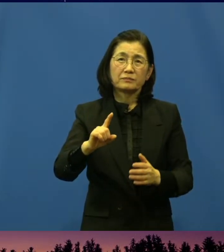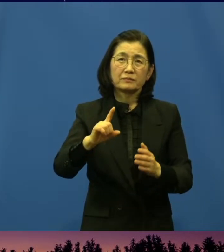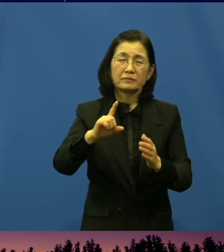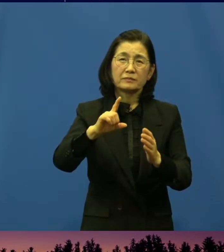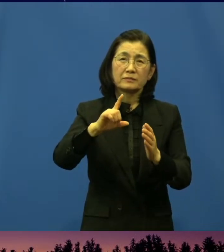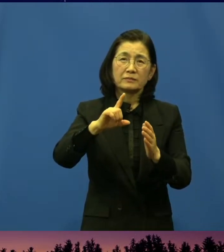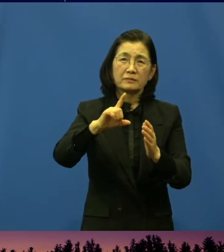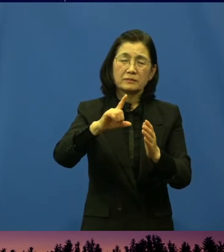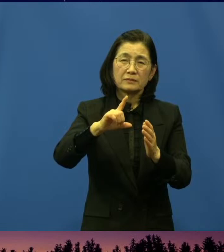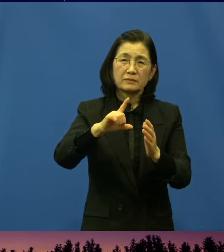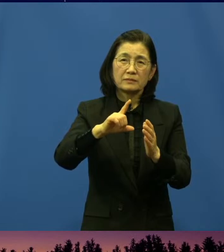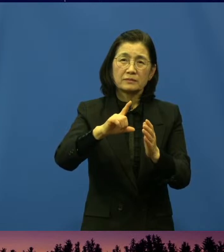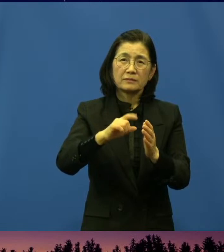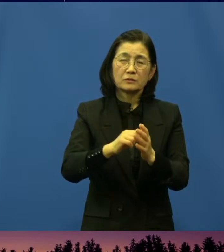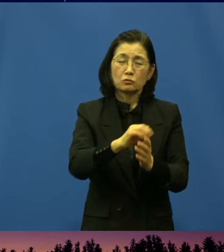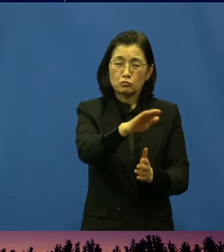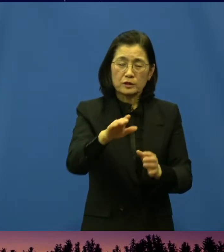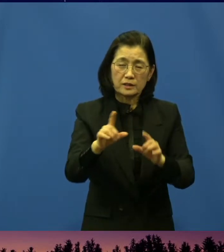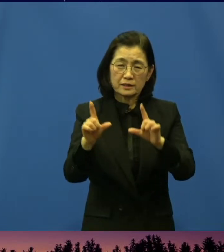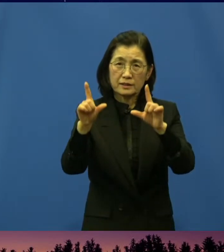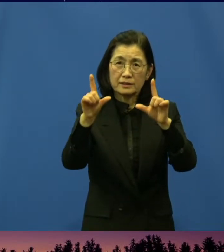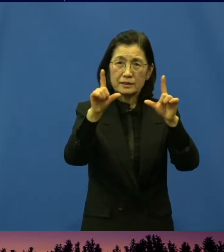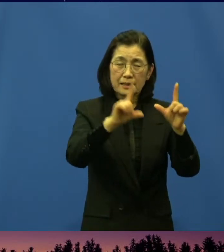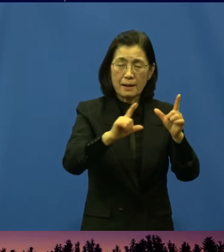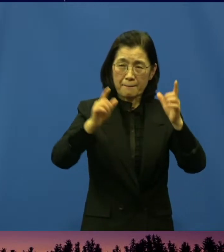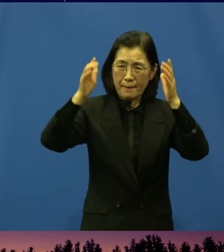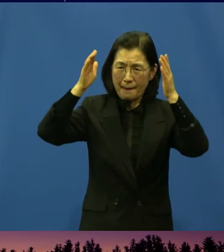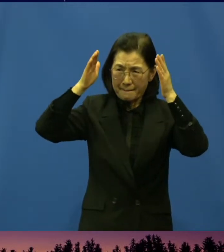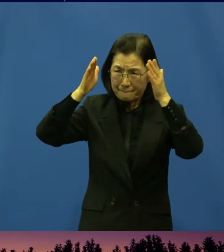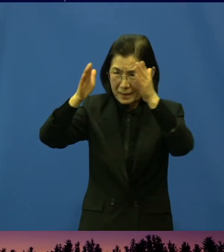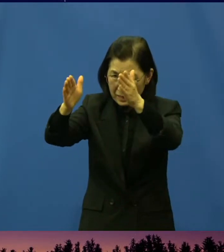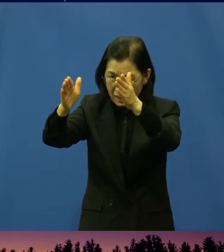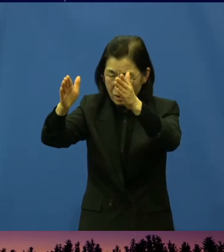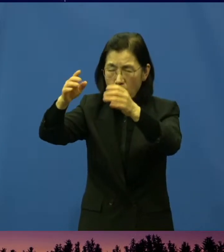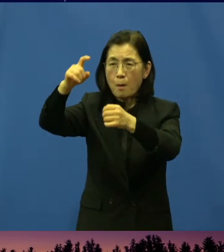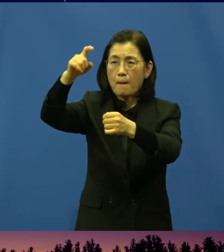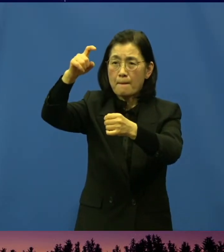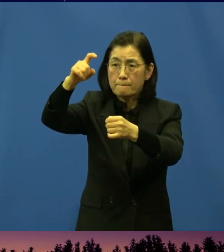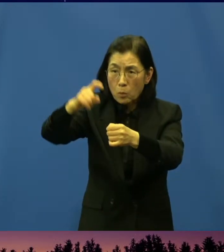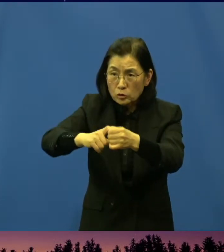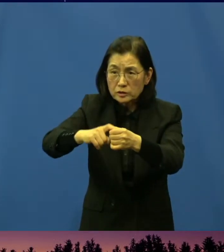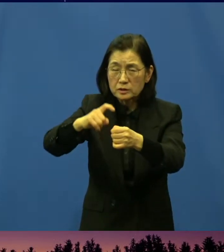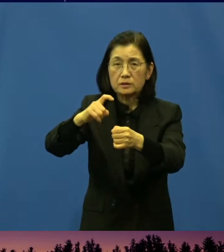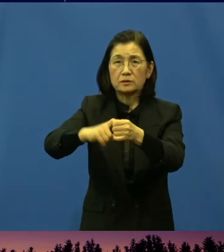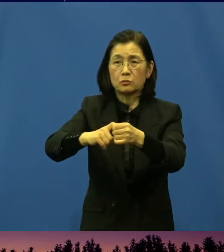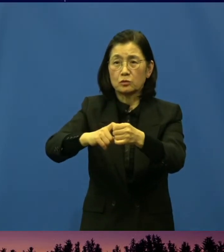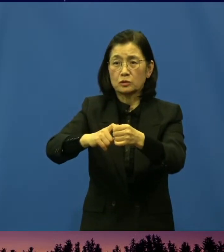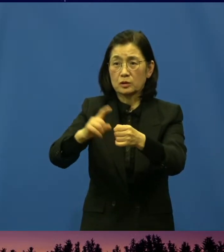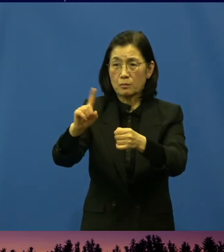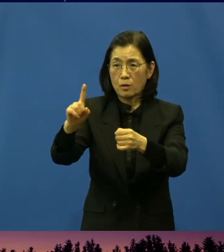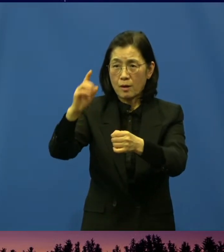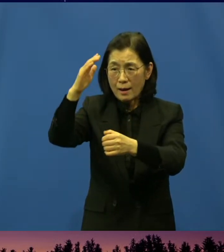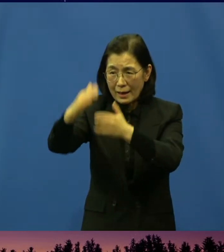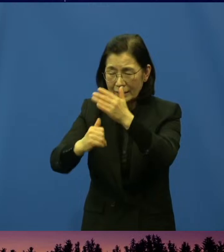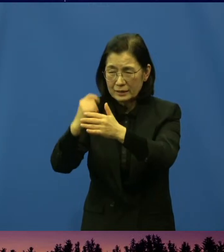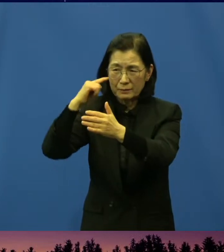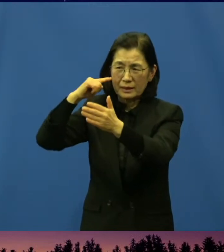속에 매우 중요한 것은 우리의 삶의 방향이, 목적이, 골이 하나님의 뜻에 둬야